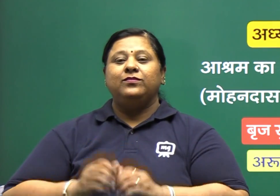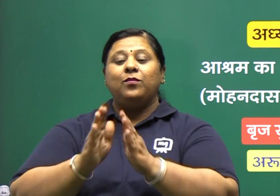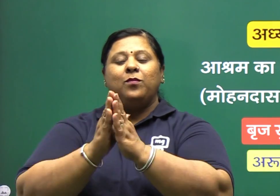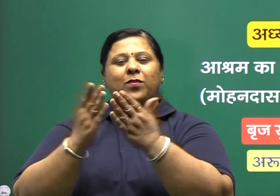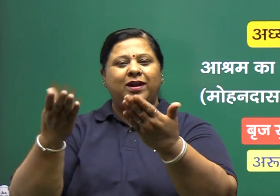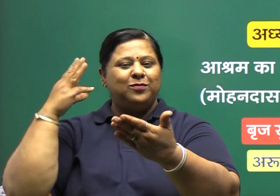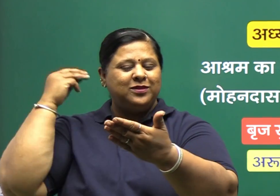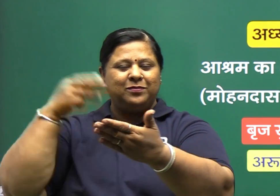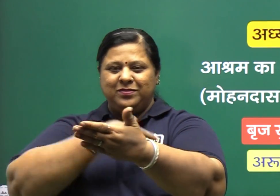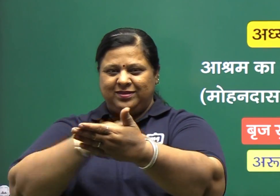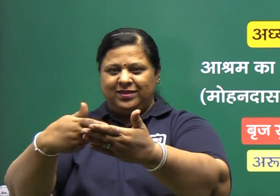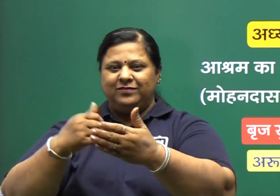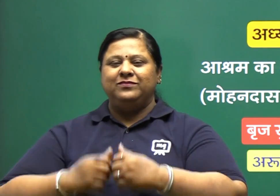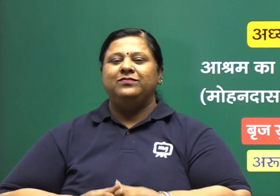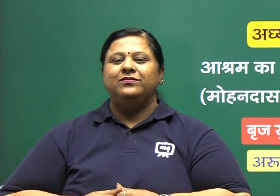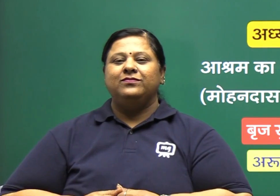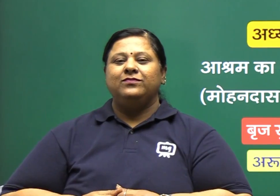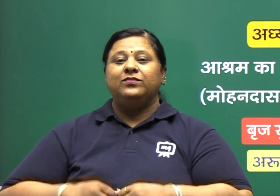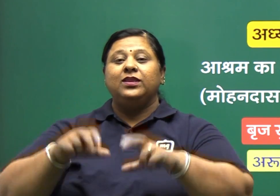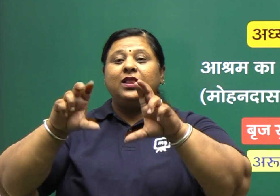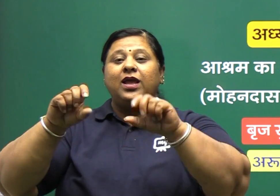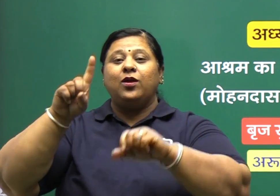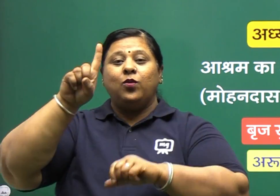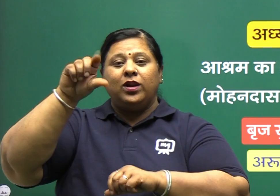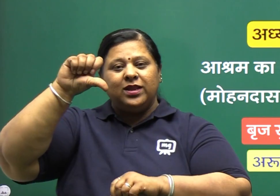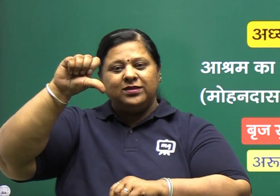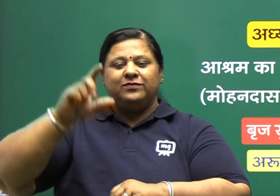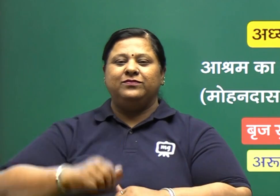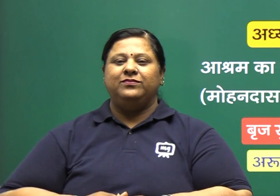पाठ्य पुस्तक वसंत के अध्याय 19